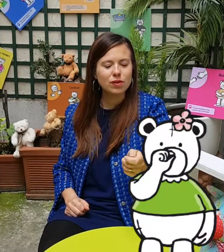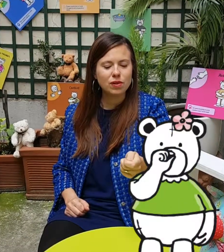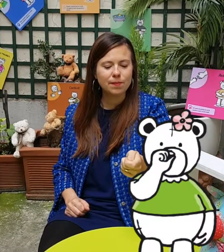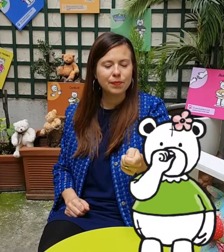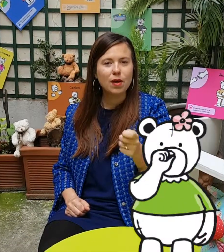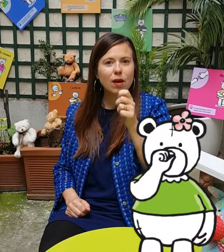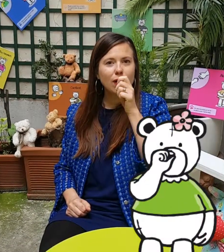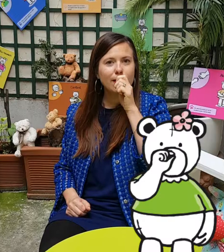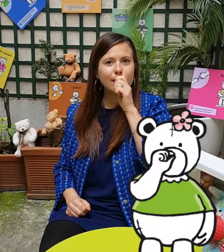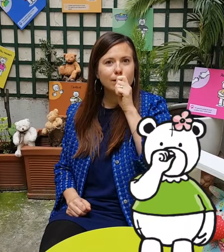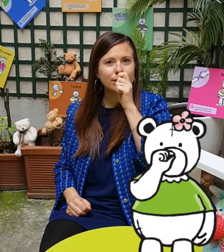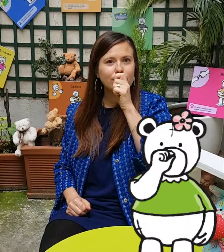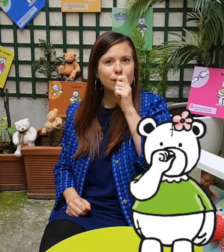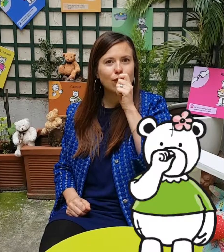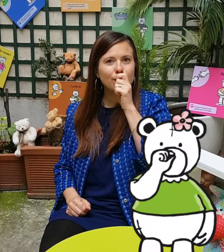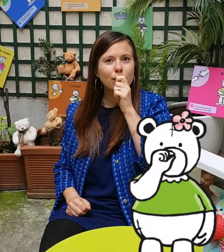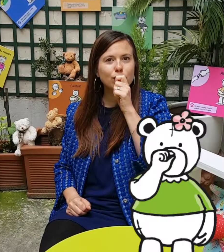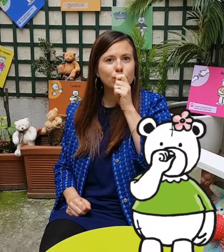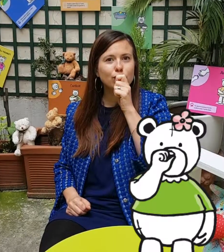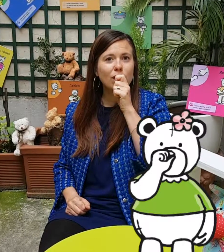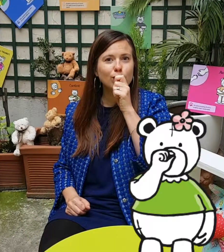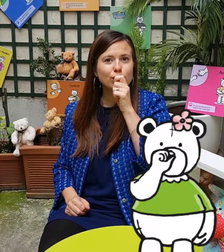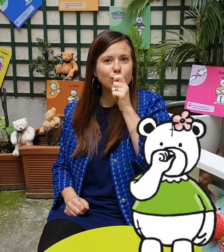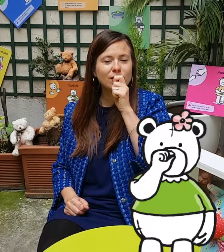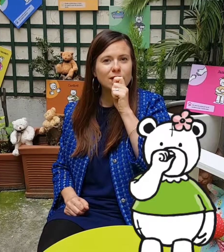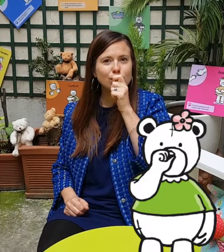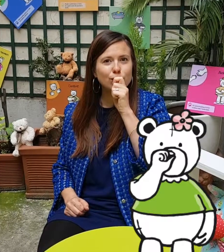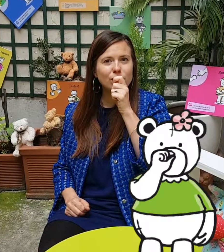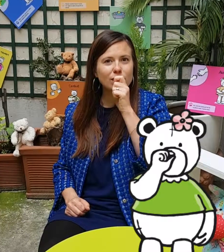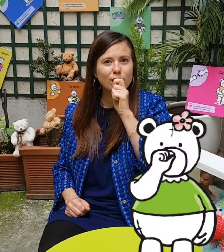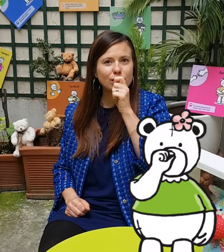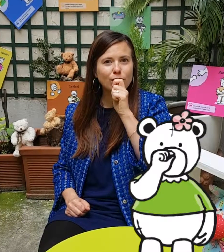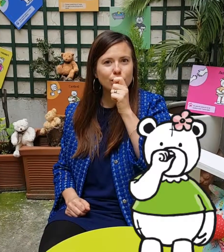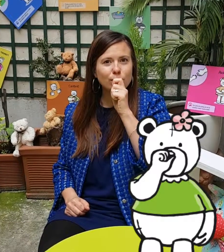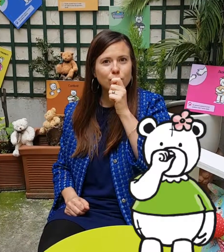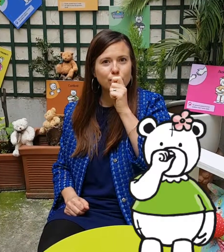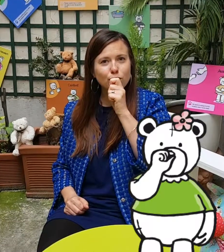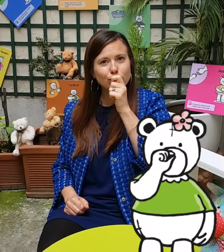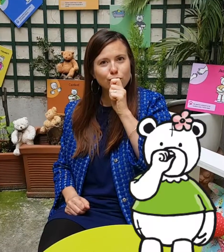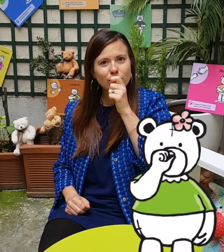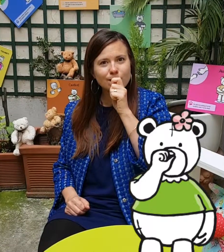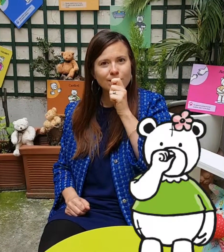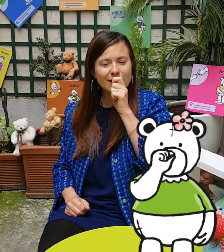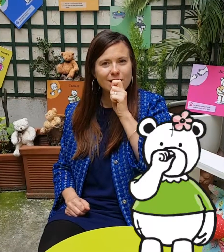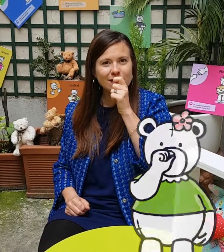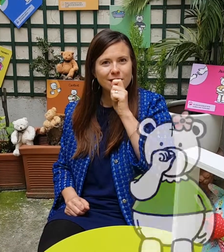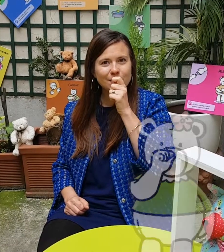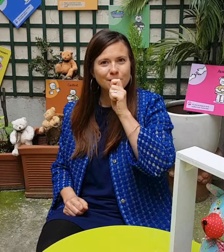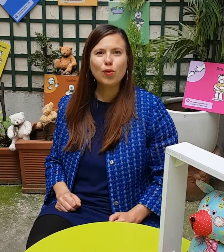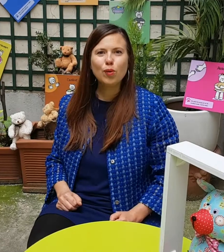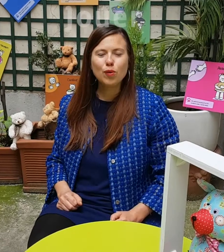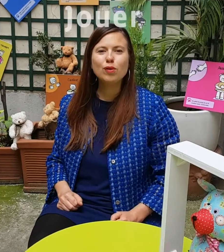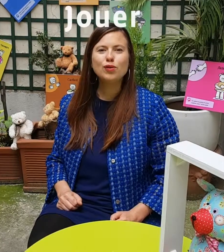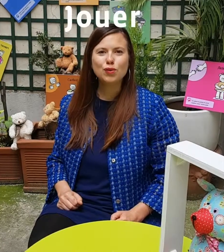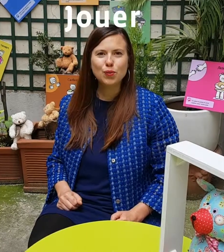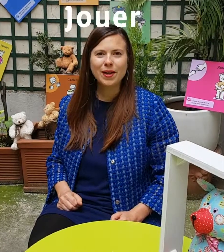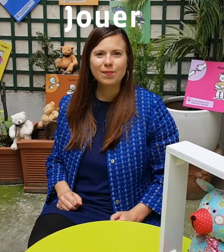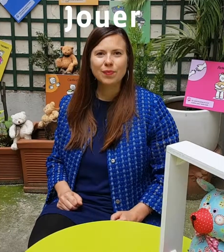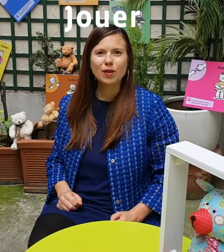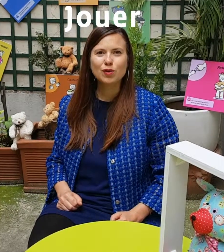ici et on le porte autour de la bouche. Donc ça, c'est doudou tétine. Tu veux ton doudou, ta tétine? Le mot jouer.